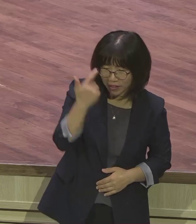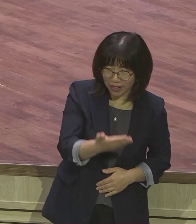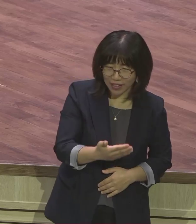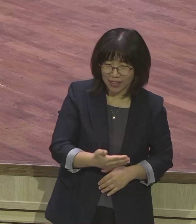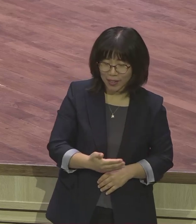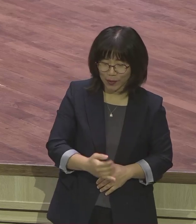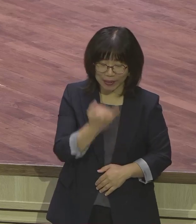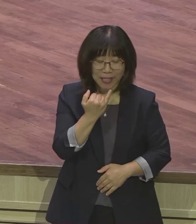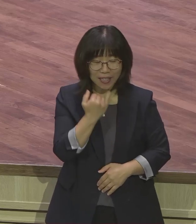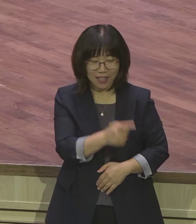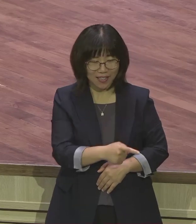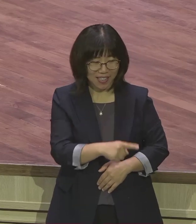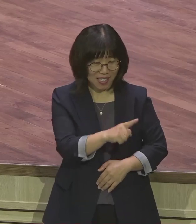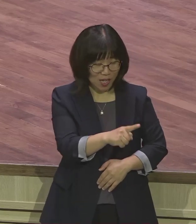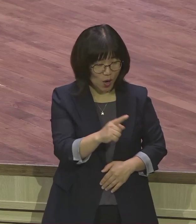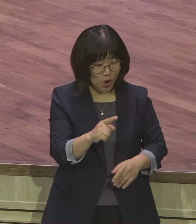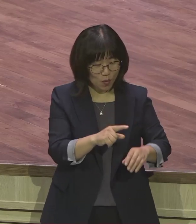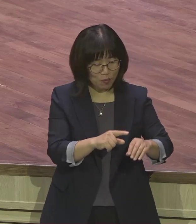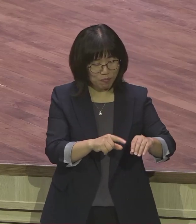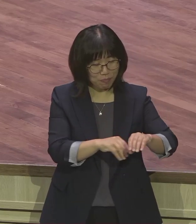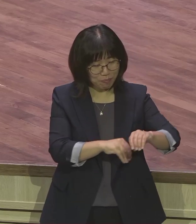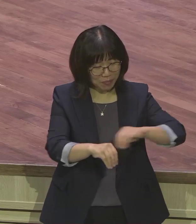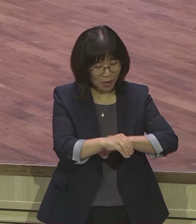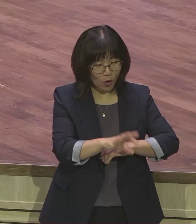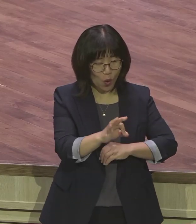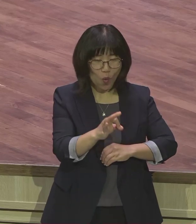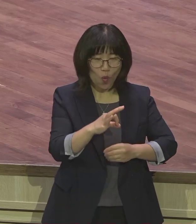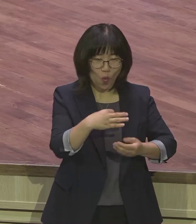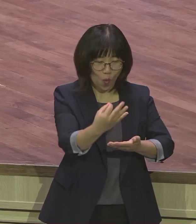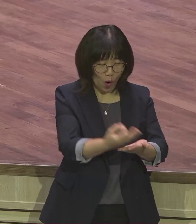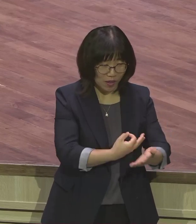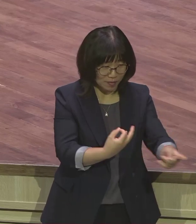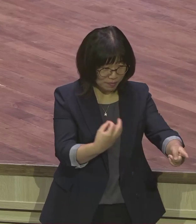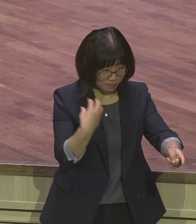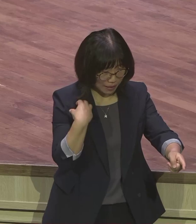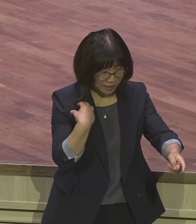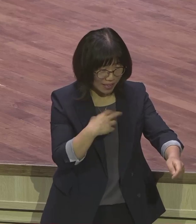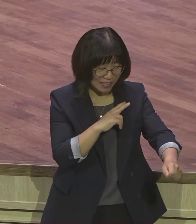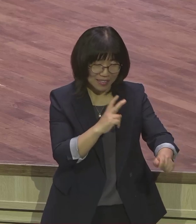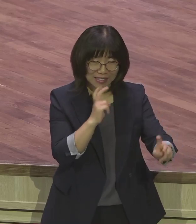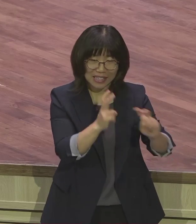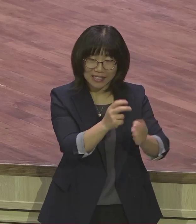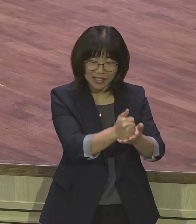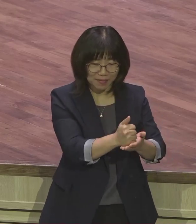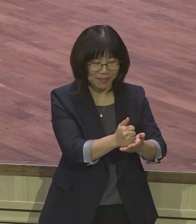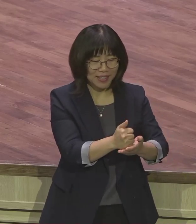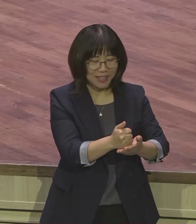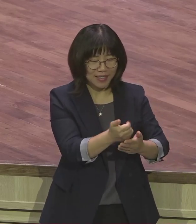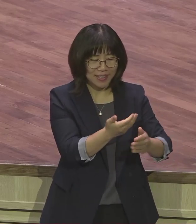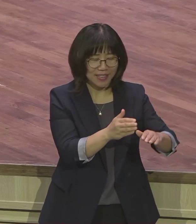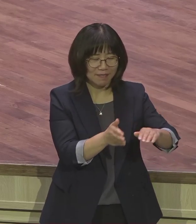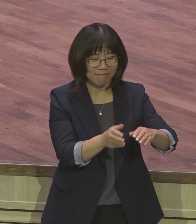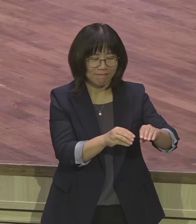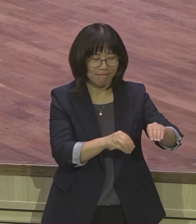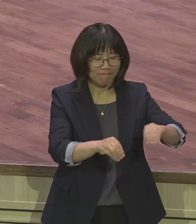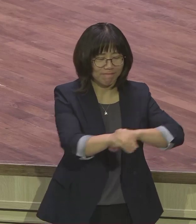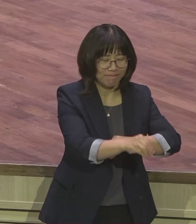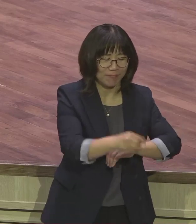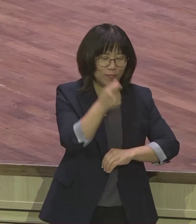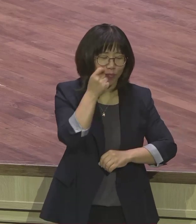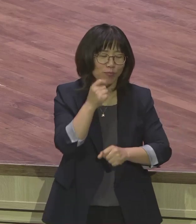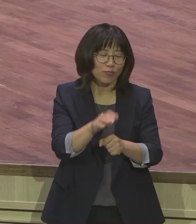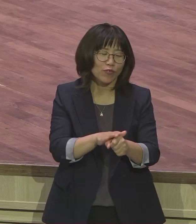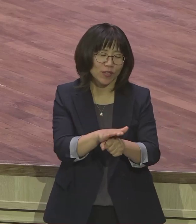비록 월급 받지만 여름 월급 받지만 영적으로 불상해해 보라고 아멘 우식 보람 좀